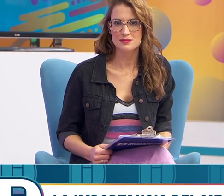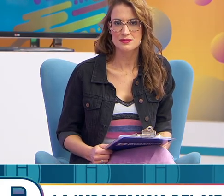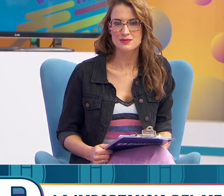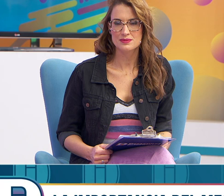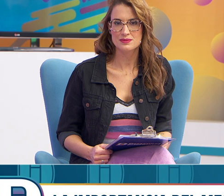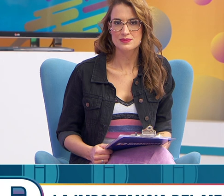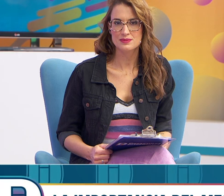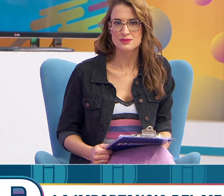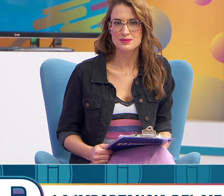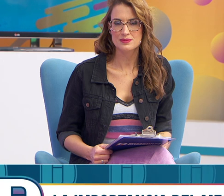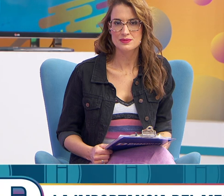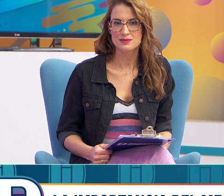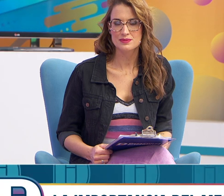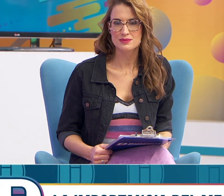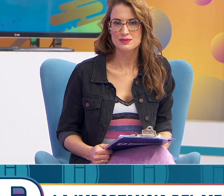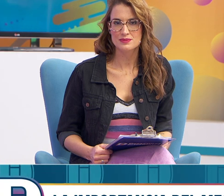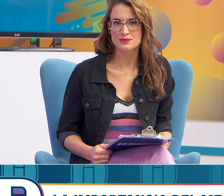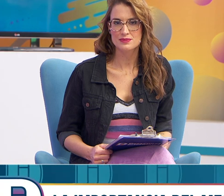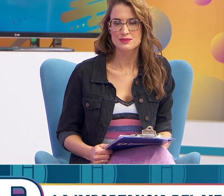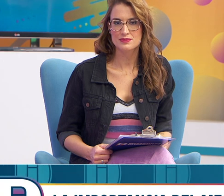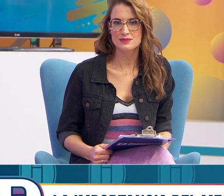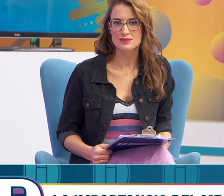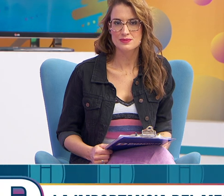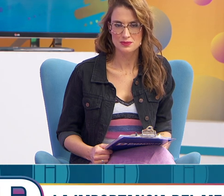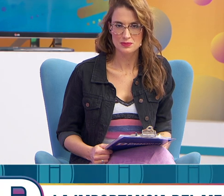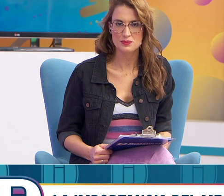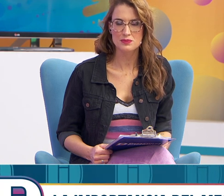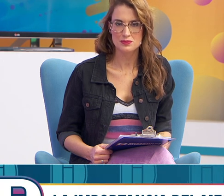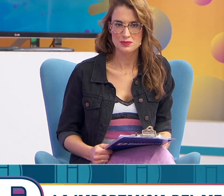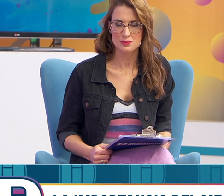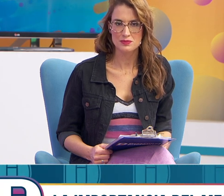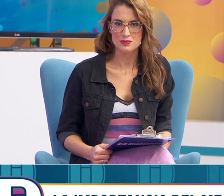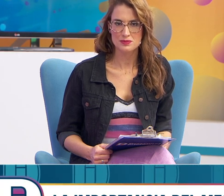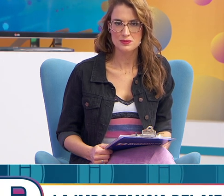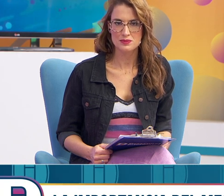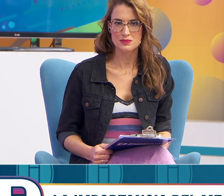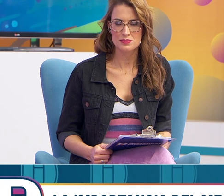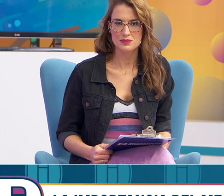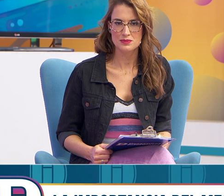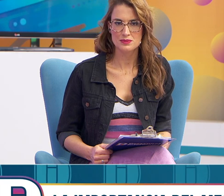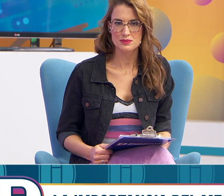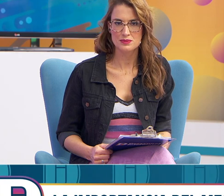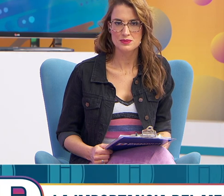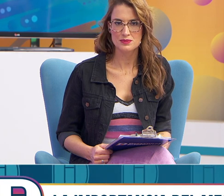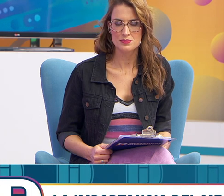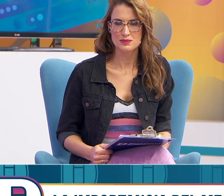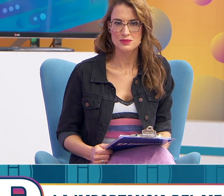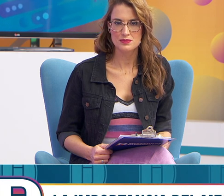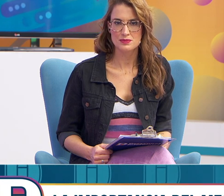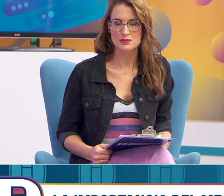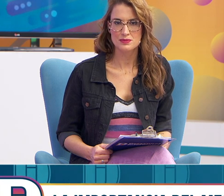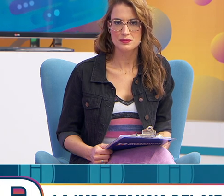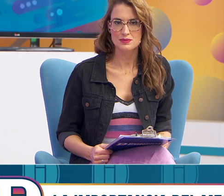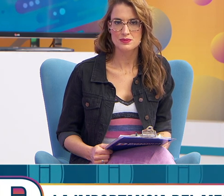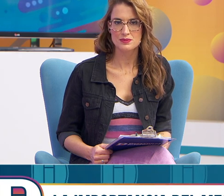bueno la importancia es lo que aporta en las traducciones este porque ese es el principal objetivo de